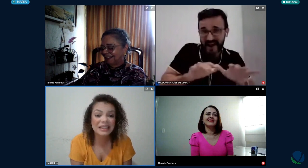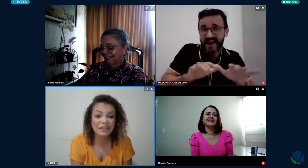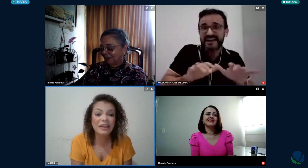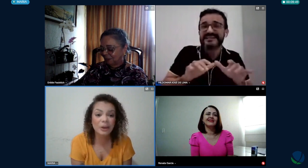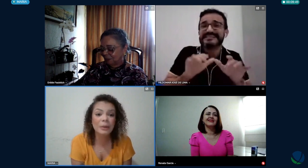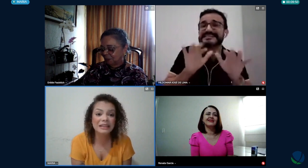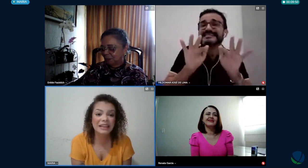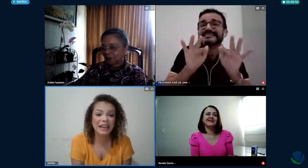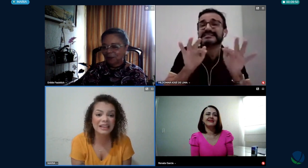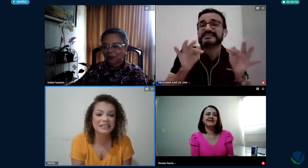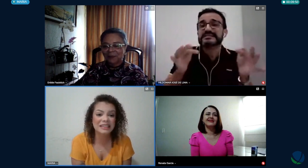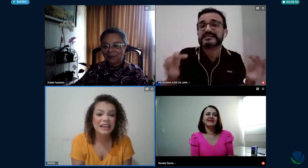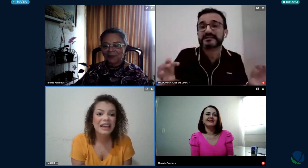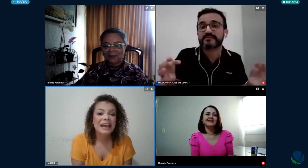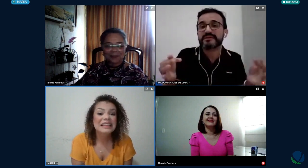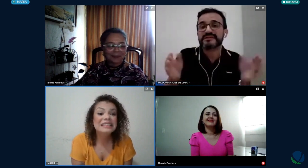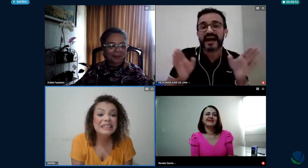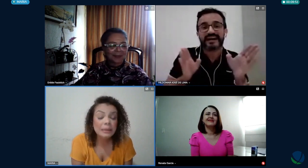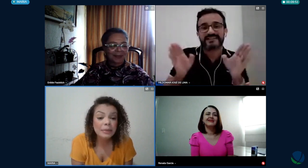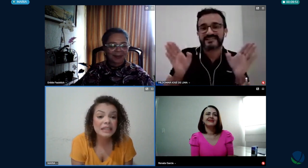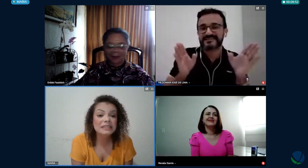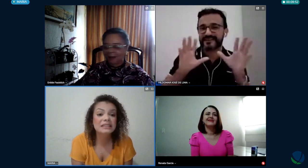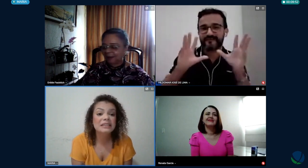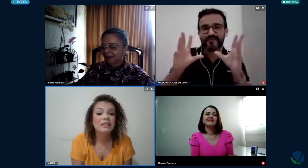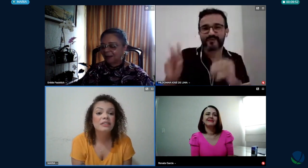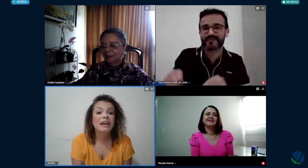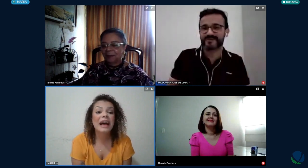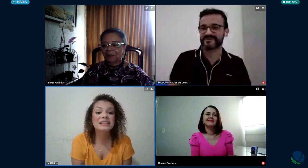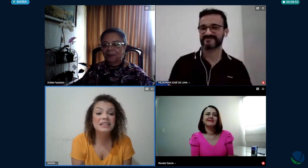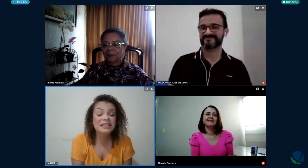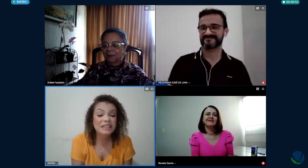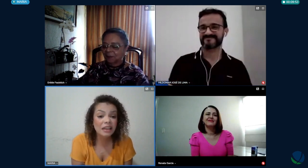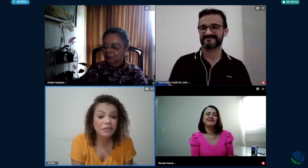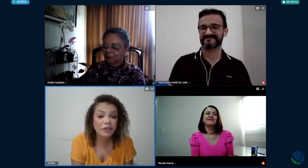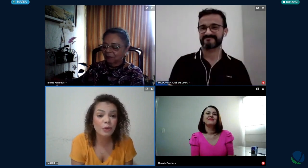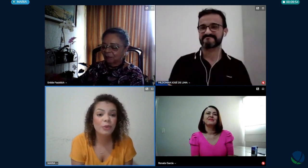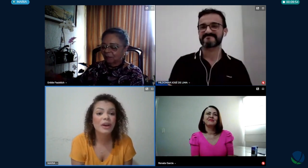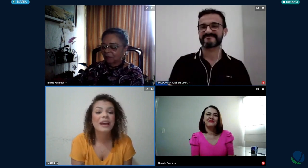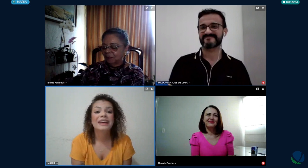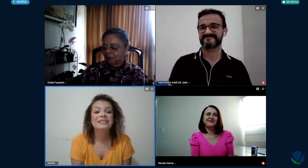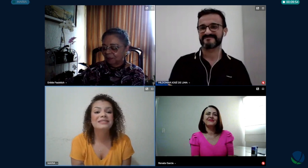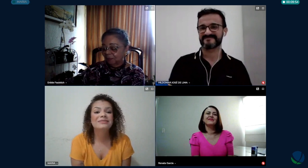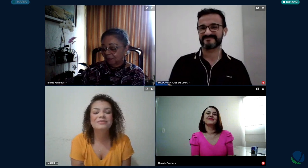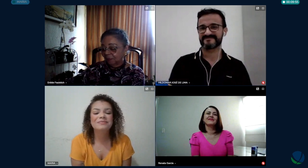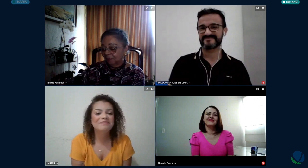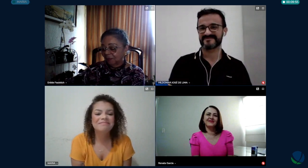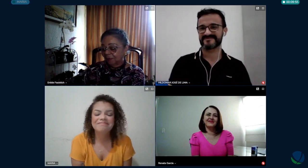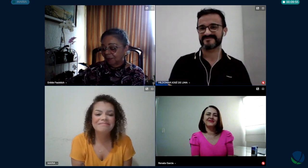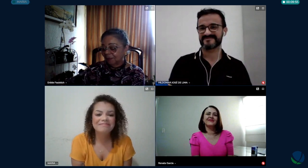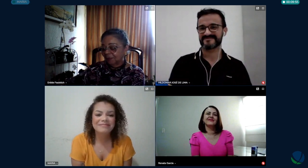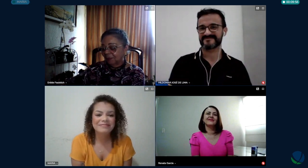conseguiu escrever uma tese simples, acessível.